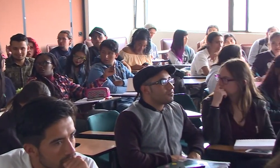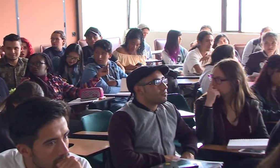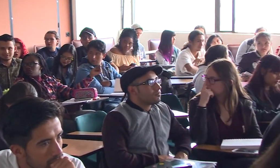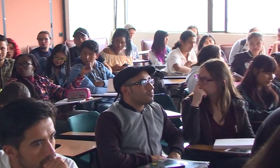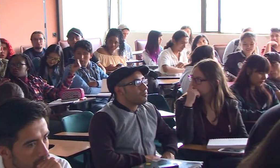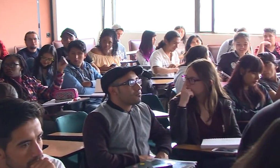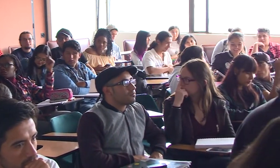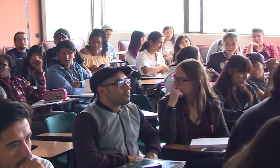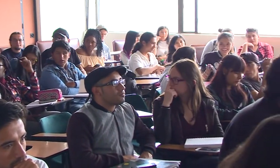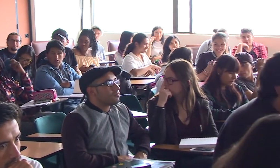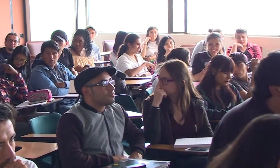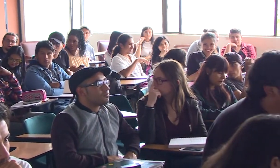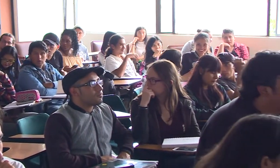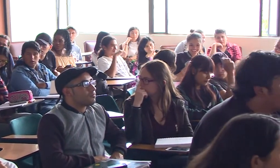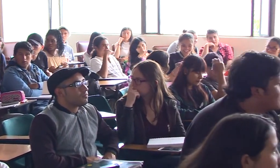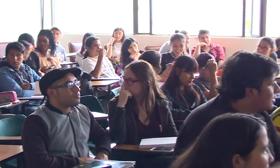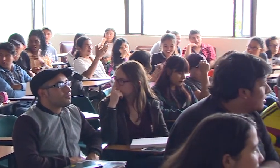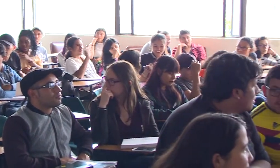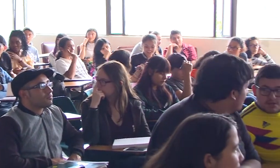a gráficas